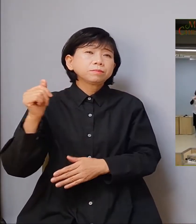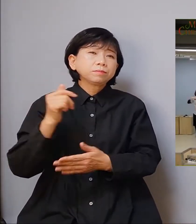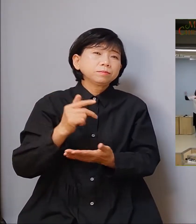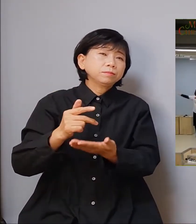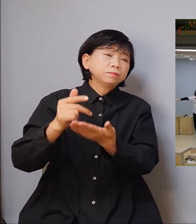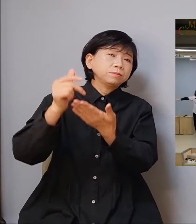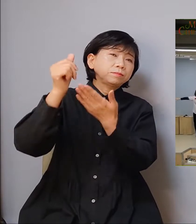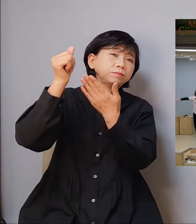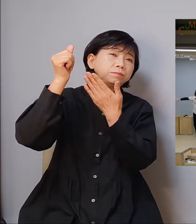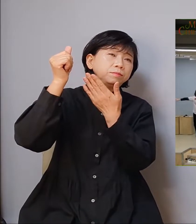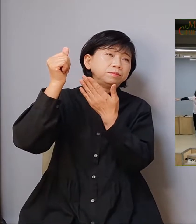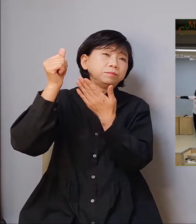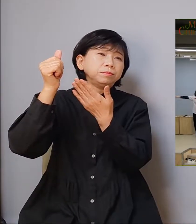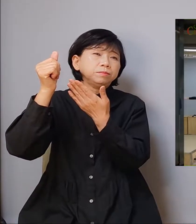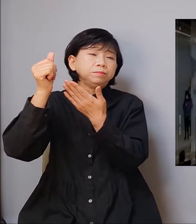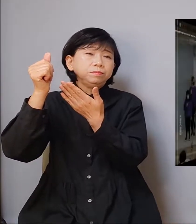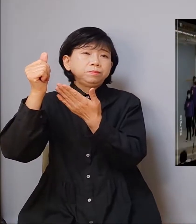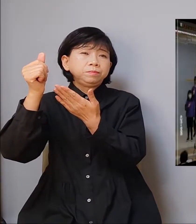주님께